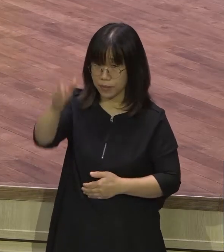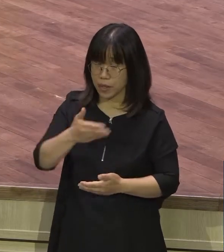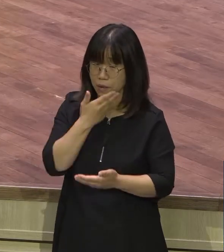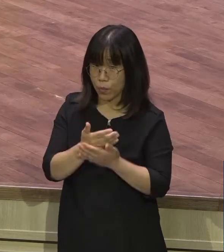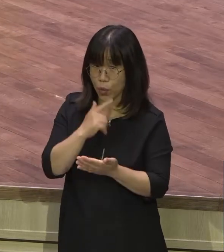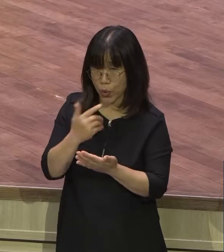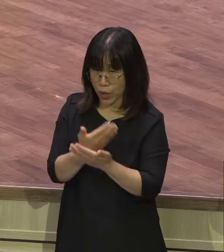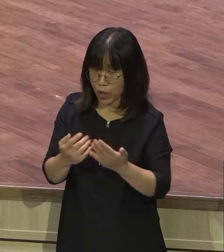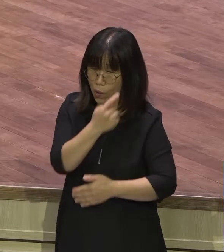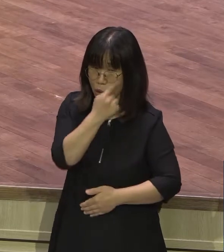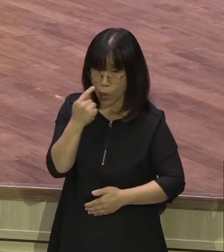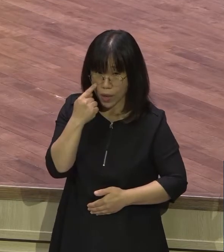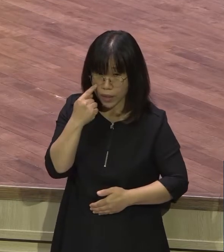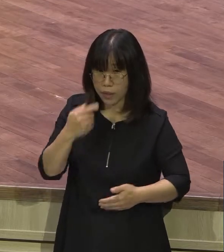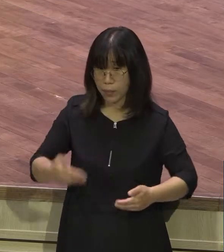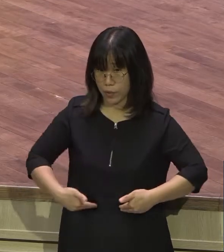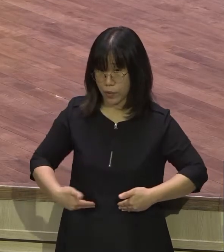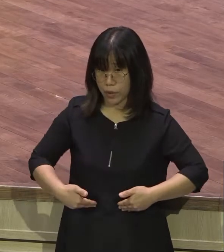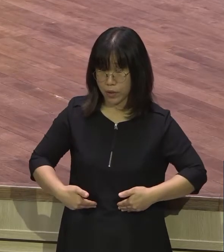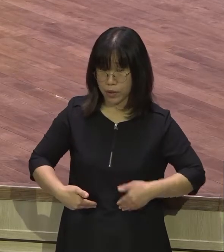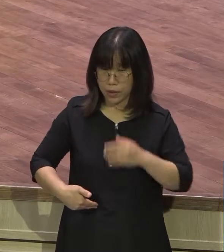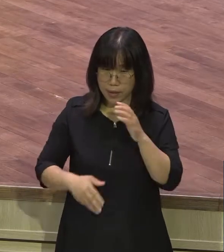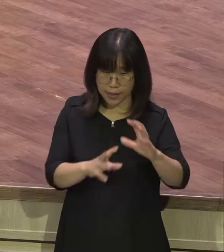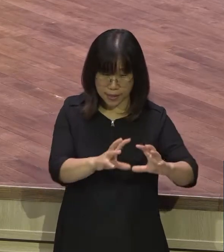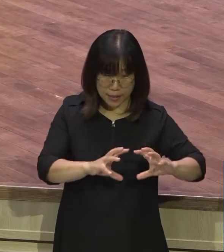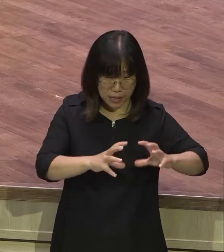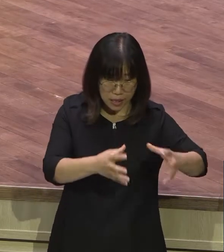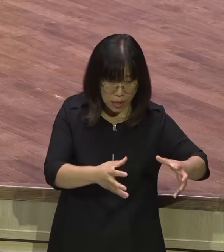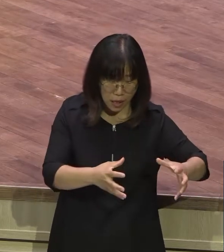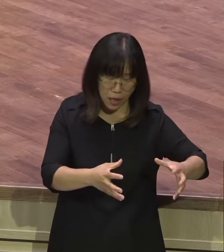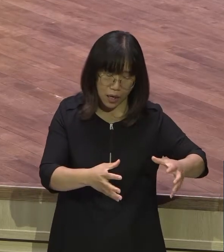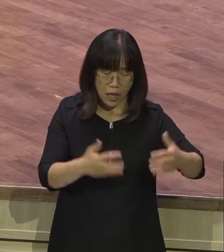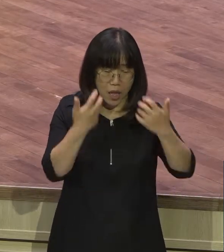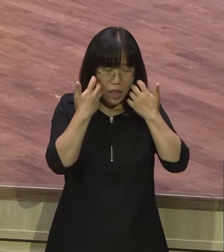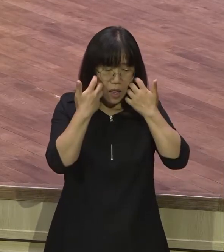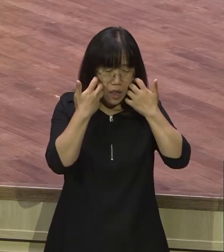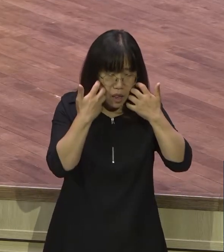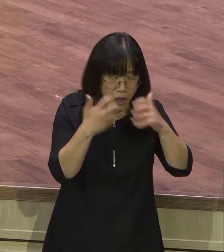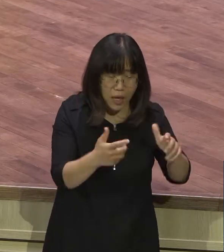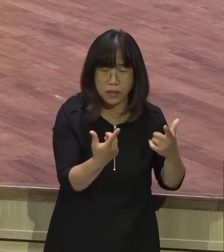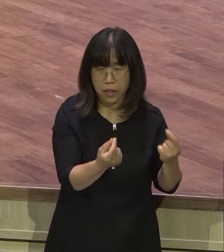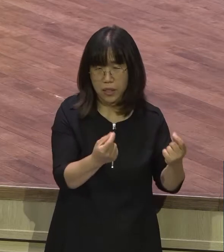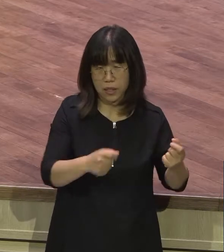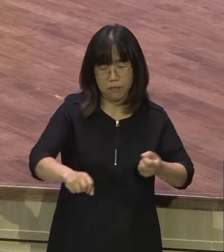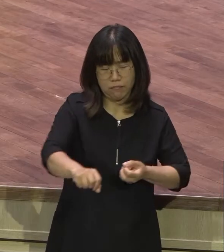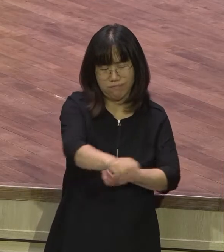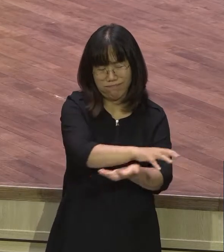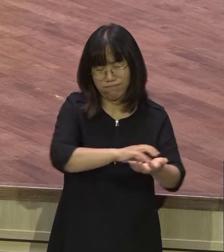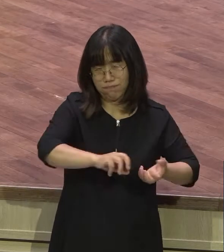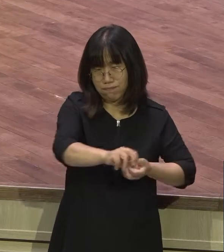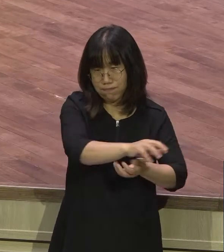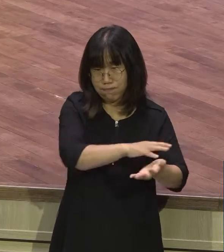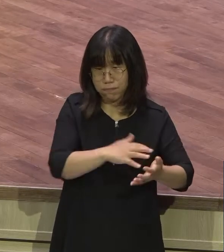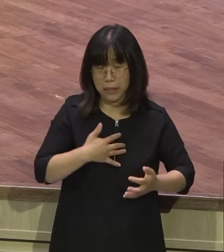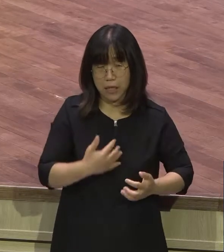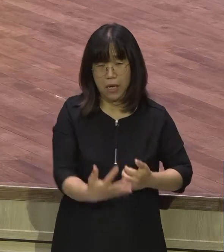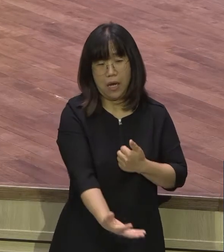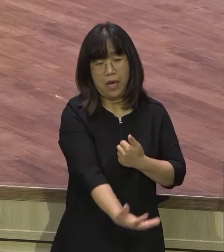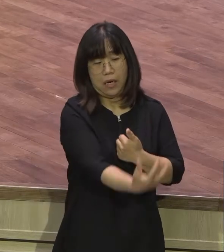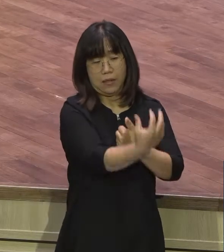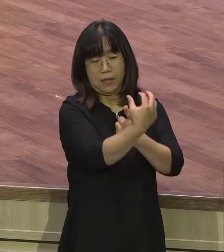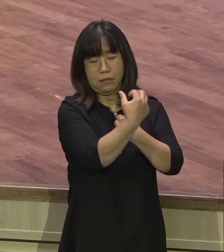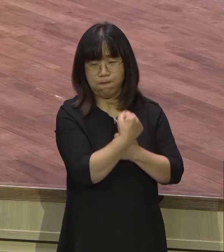이 땅의 삶에서 우리는 우는 사자같이 돌아다니면서 삼칠자를 찾는 사단. 이 사단이 어떻게